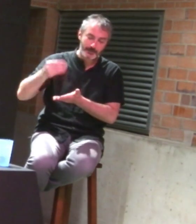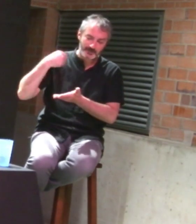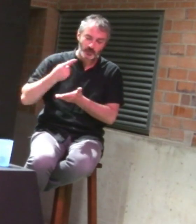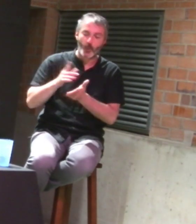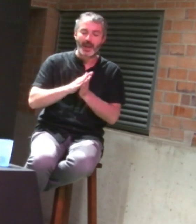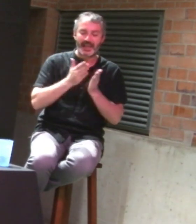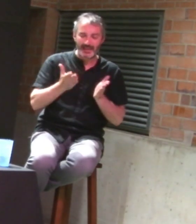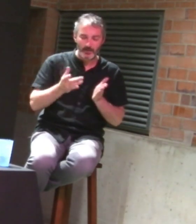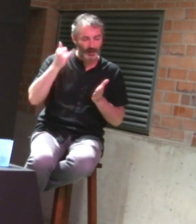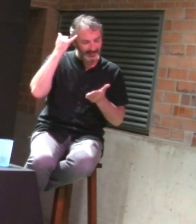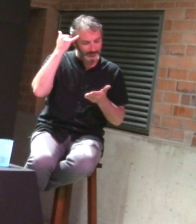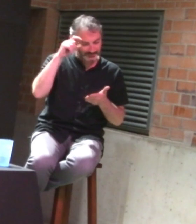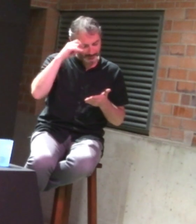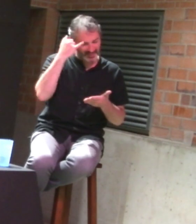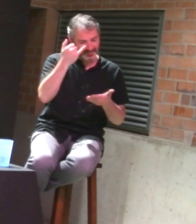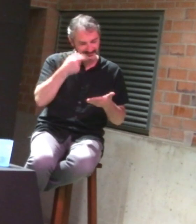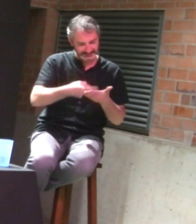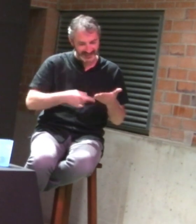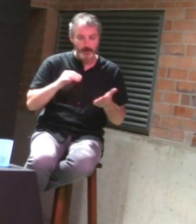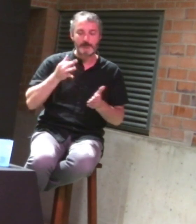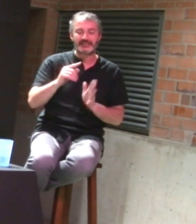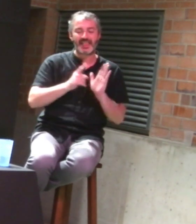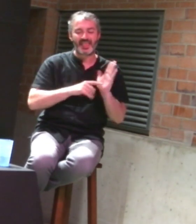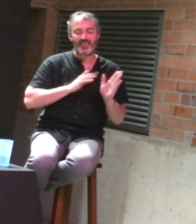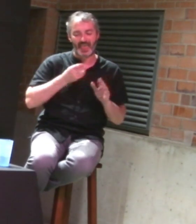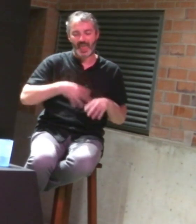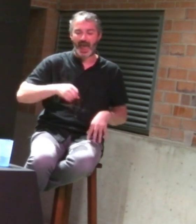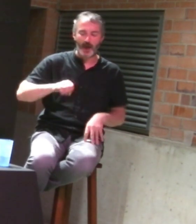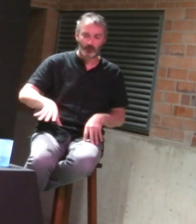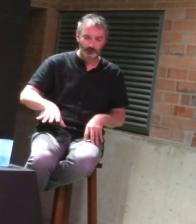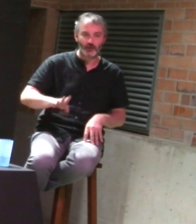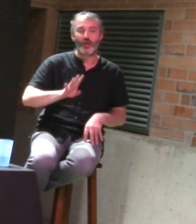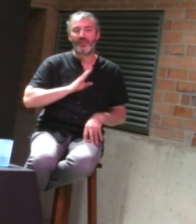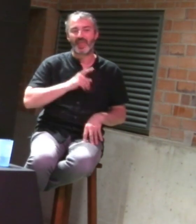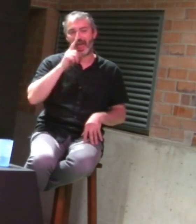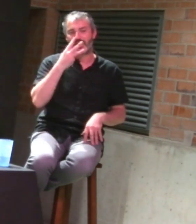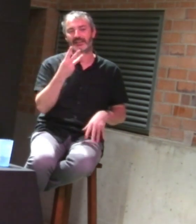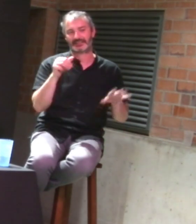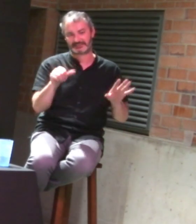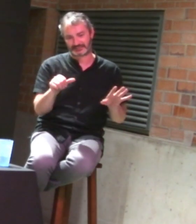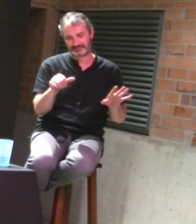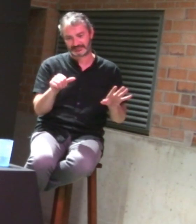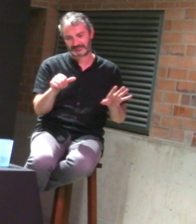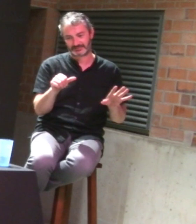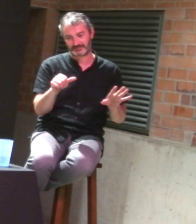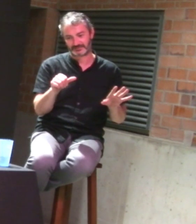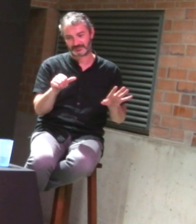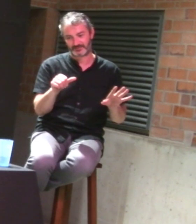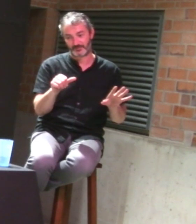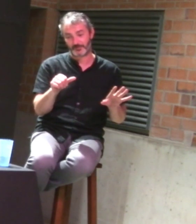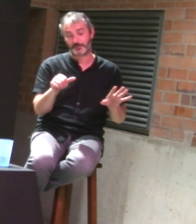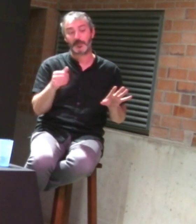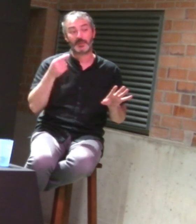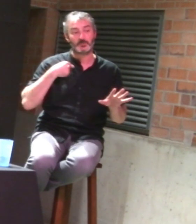també idealistes pràctics i després la llei de l'avortament del 36. A més, la posen